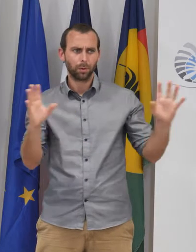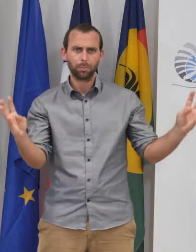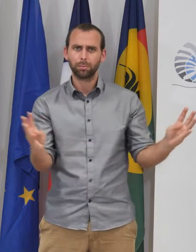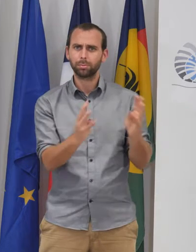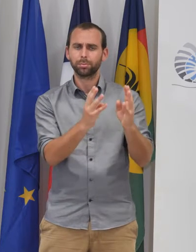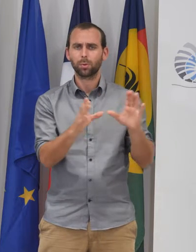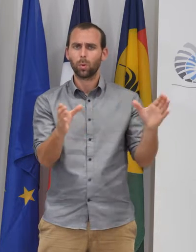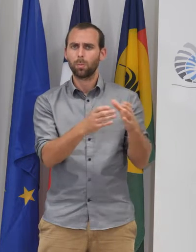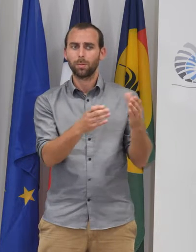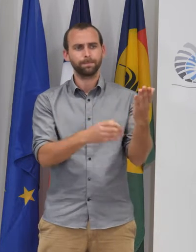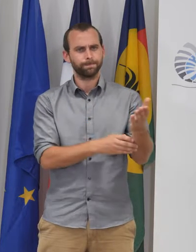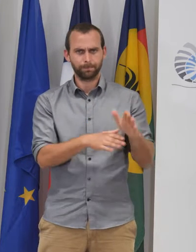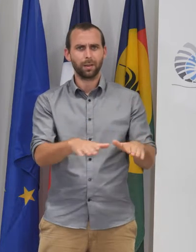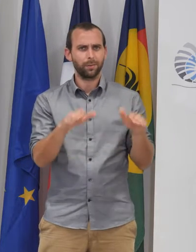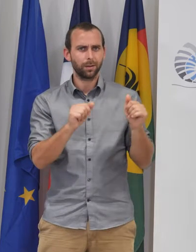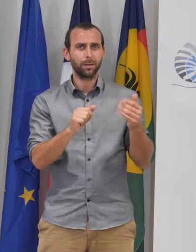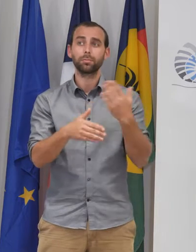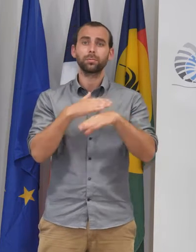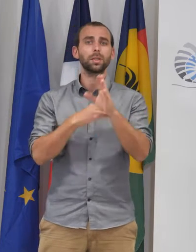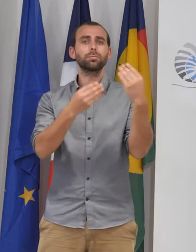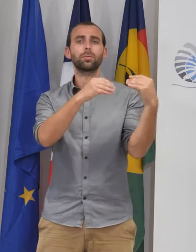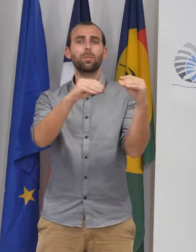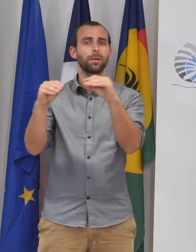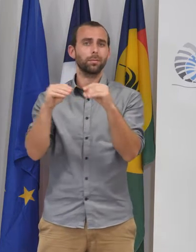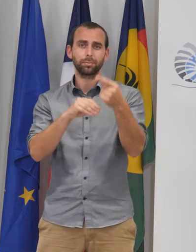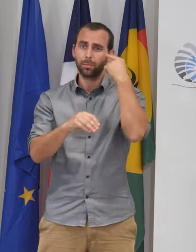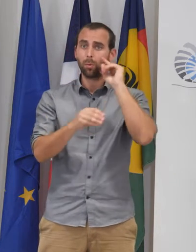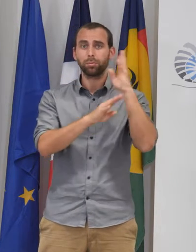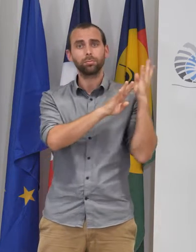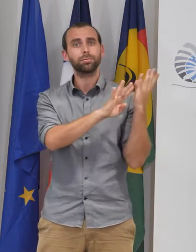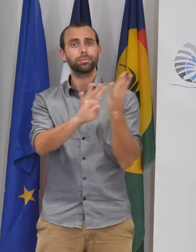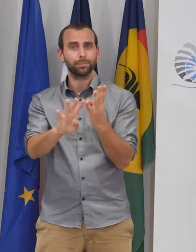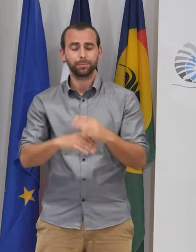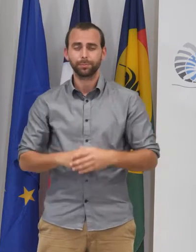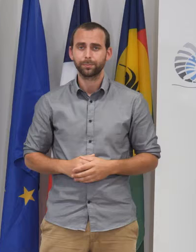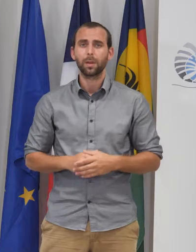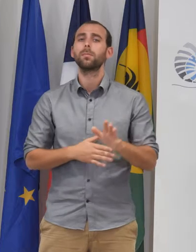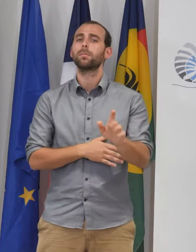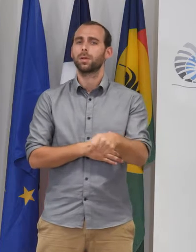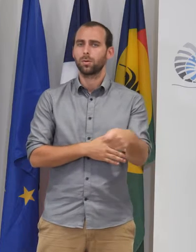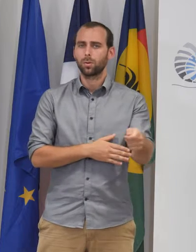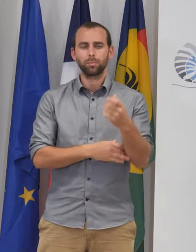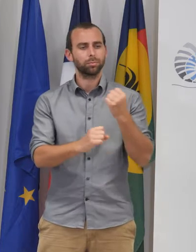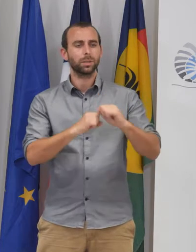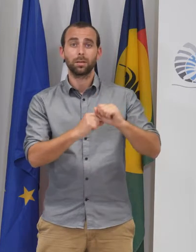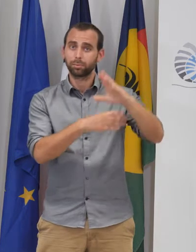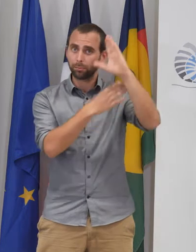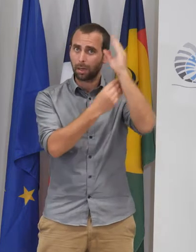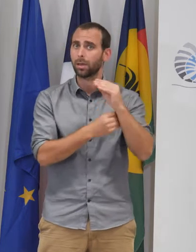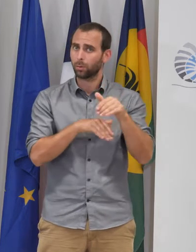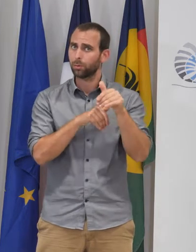les commerces autorisés à recevoir du public. Toujours dans le strict respect des gestes barrières,